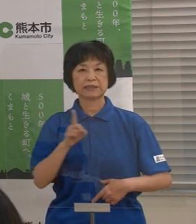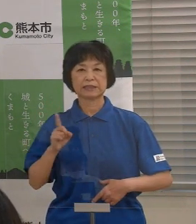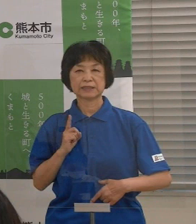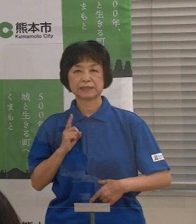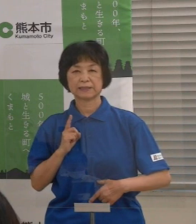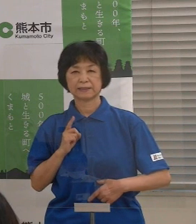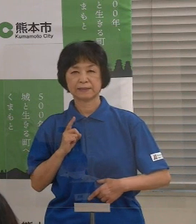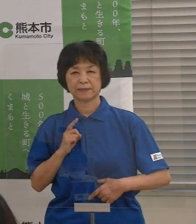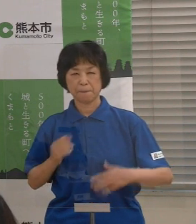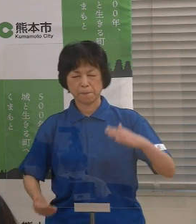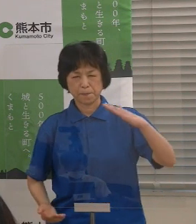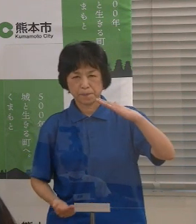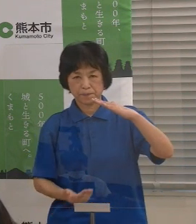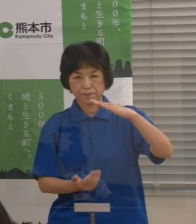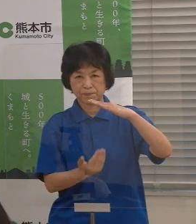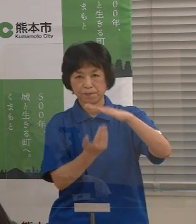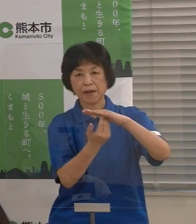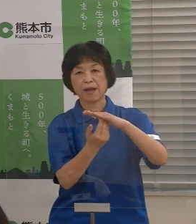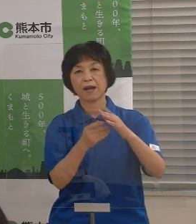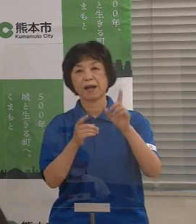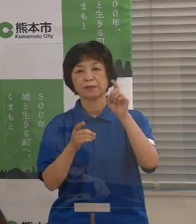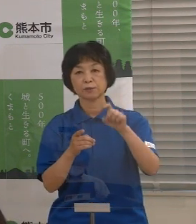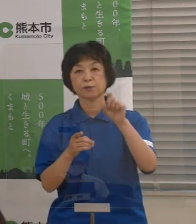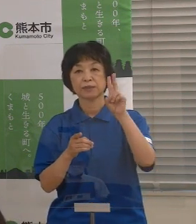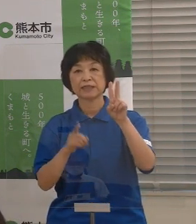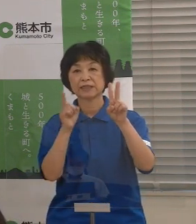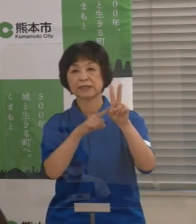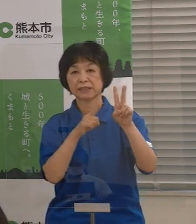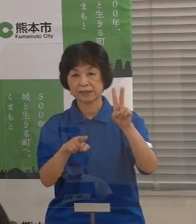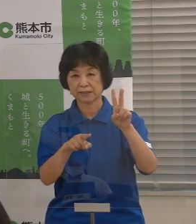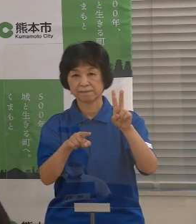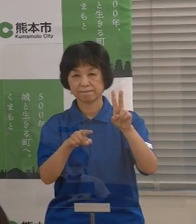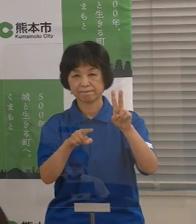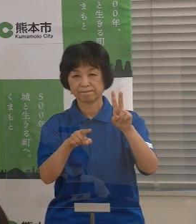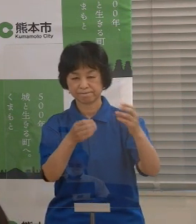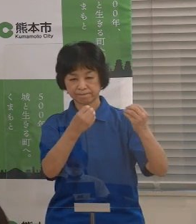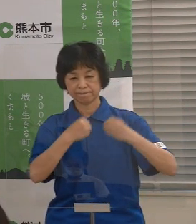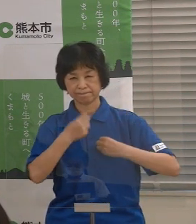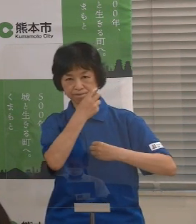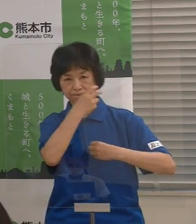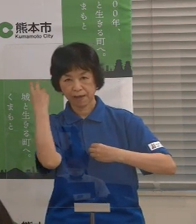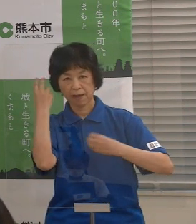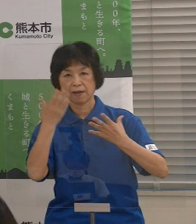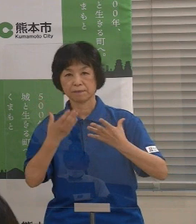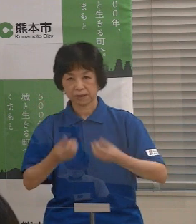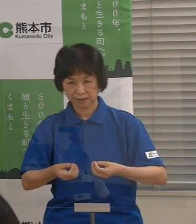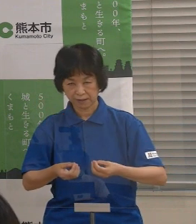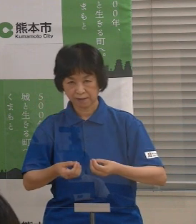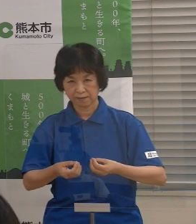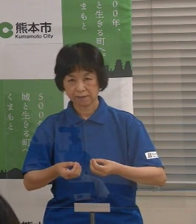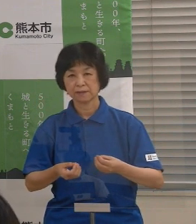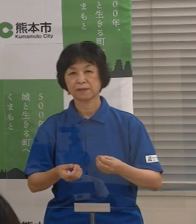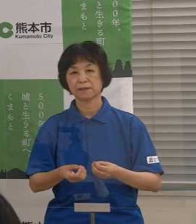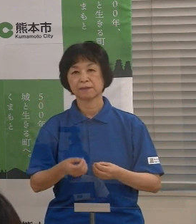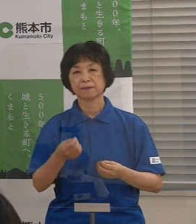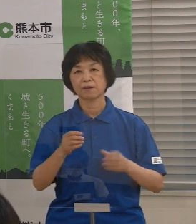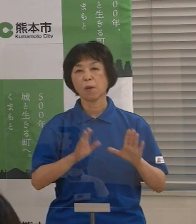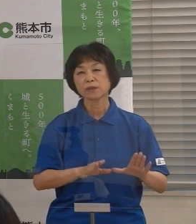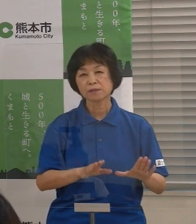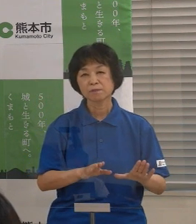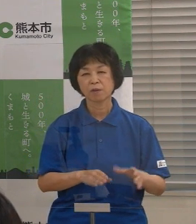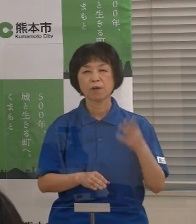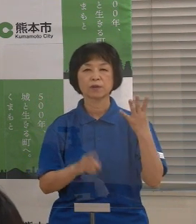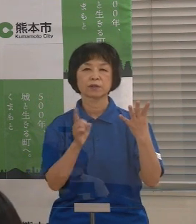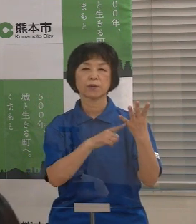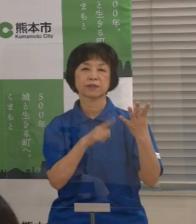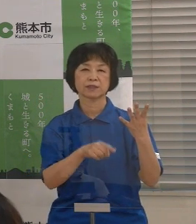最多となります12名の感染者の方が確認をされておりまして、また本日も新たに4名の方